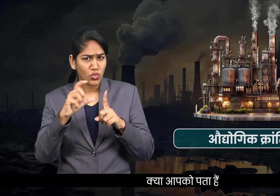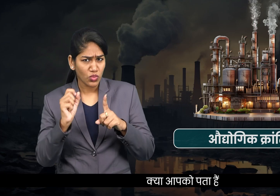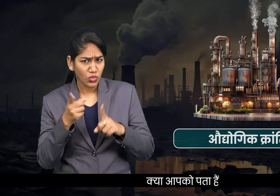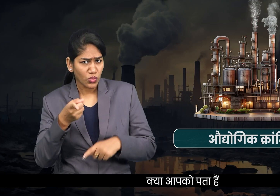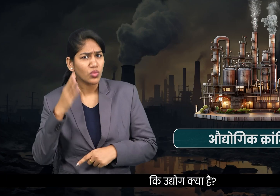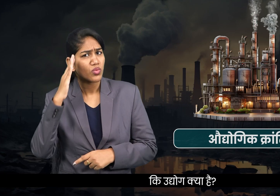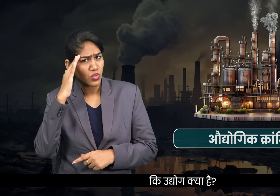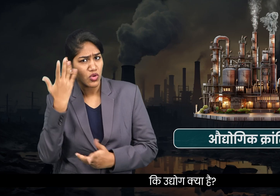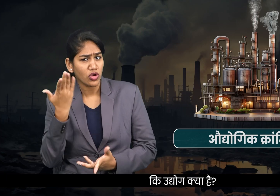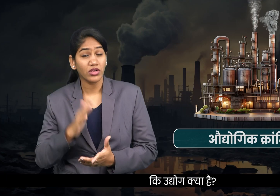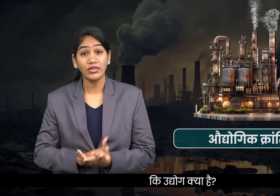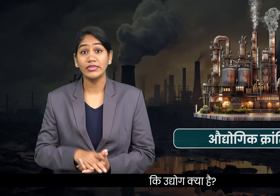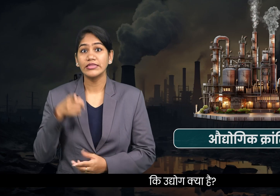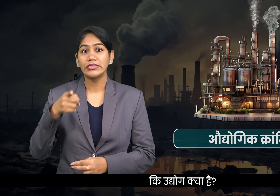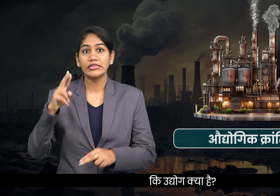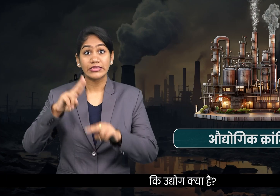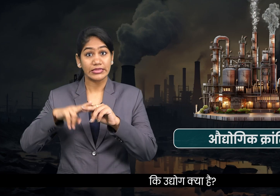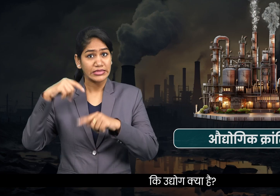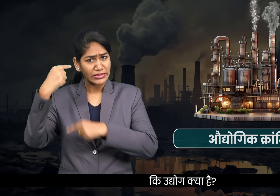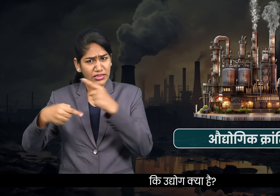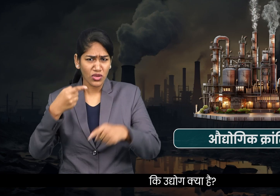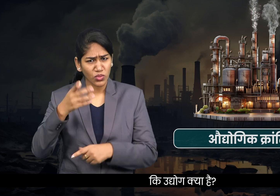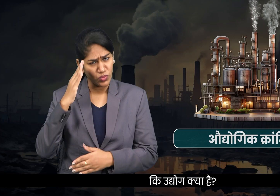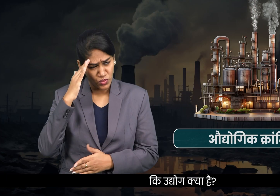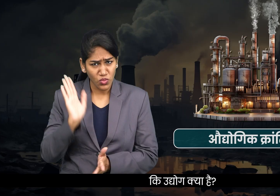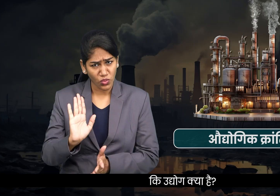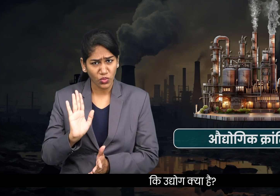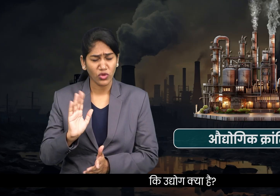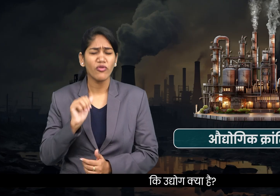क्या आपको पता है कि उद्योग क्या है?